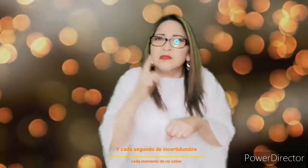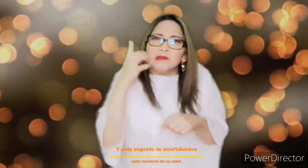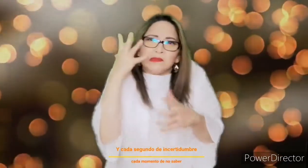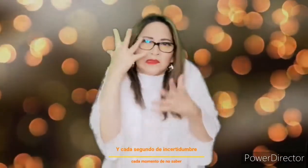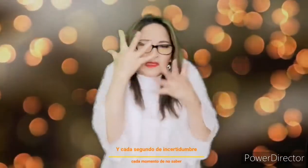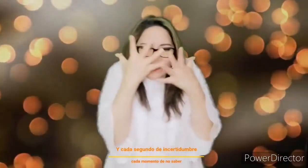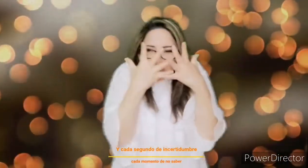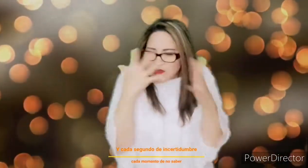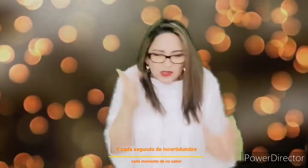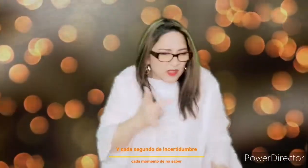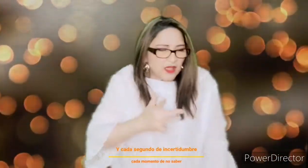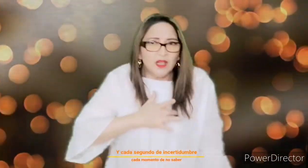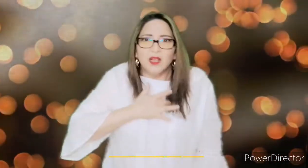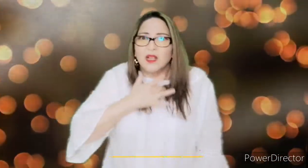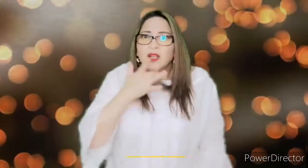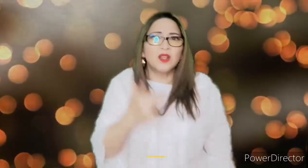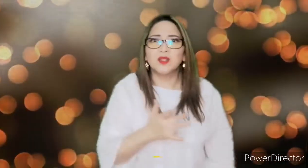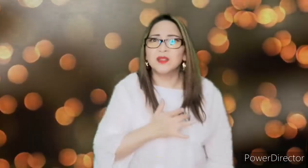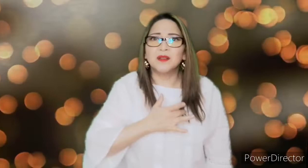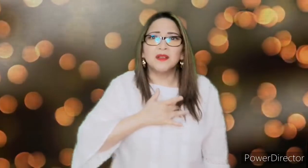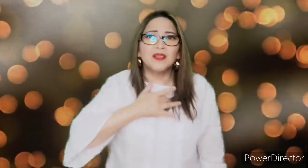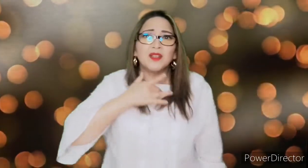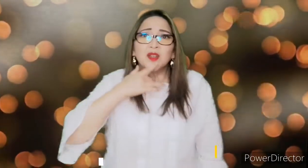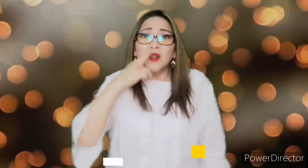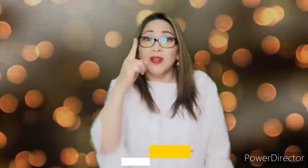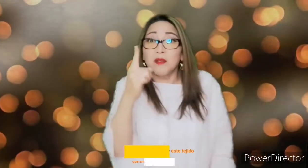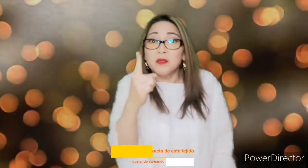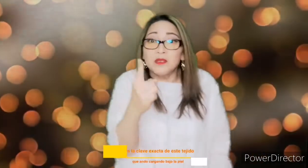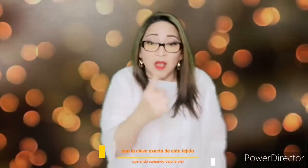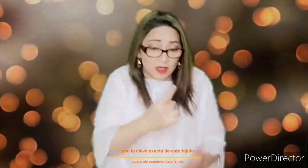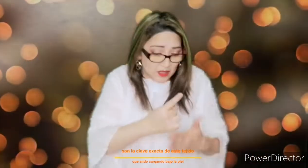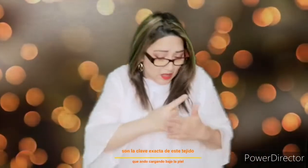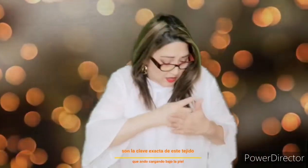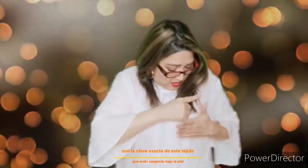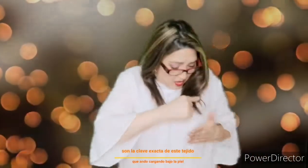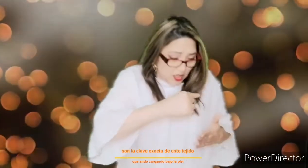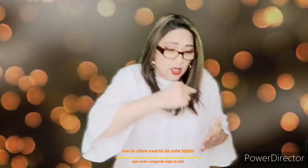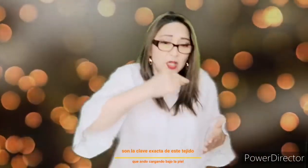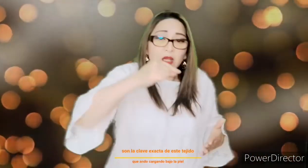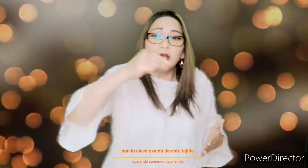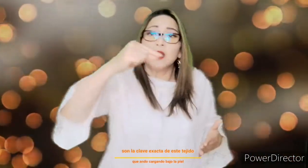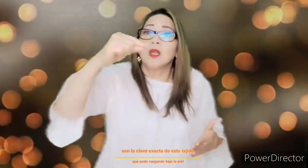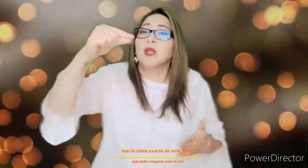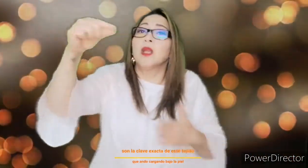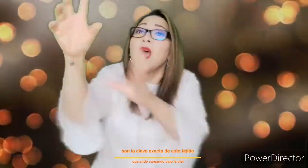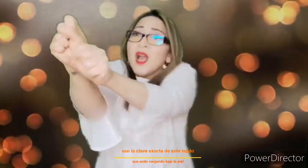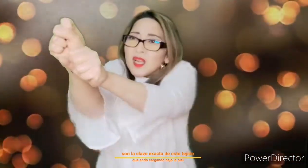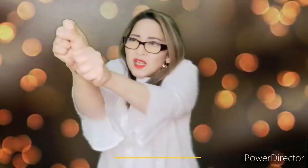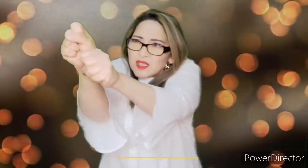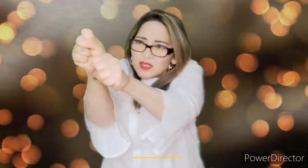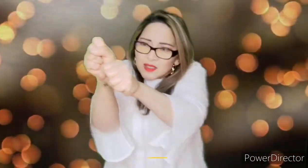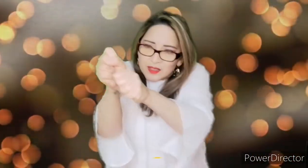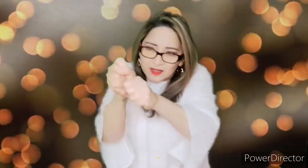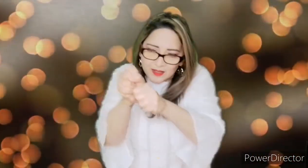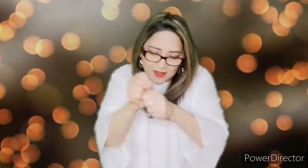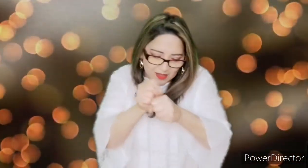cada momento de no saber Son la cabeza de ese tijito, yo me encontré bajo la piel Así te